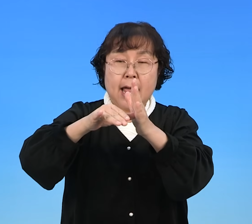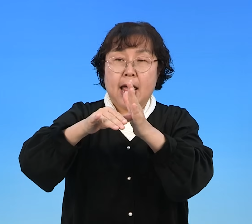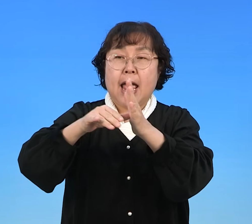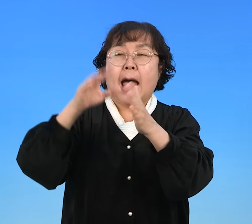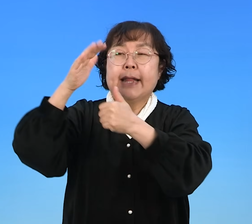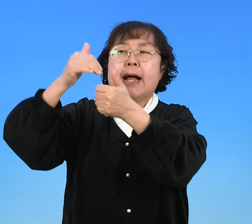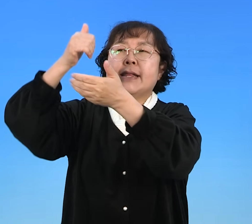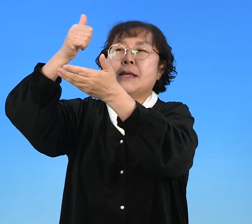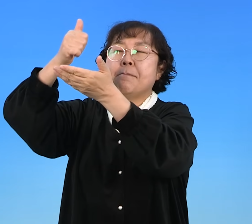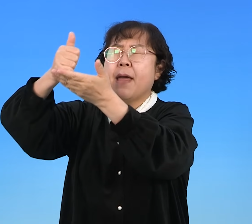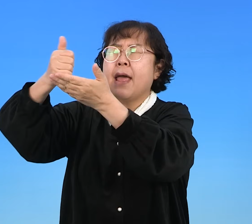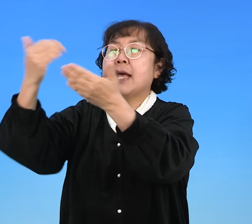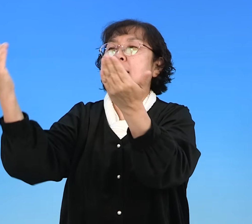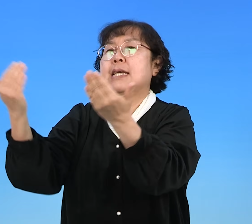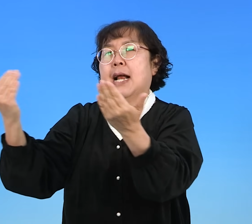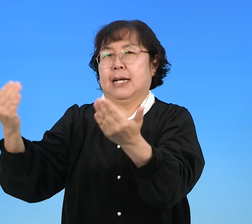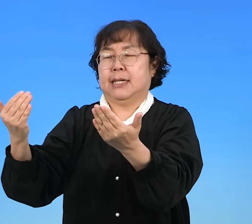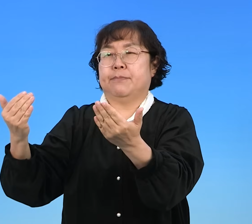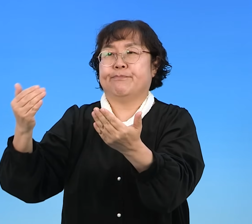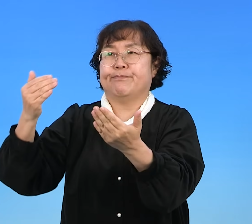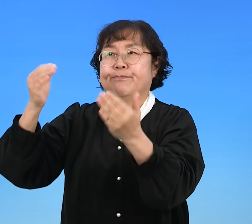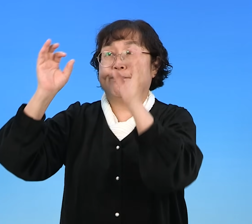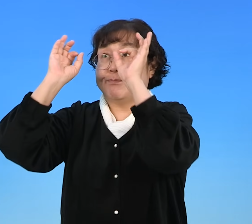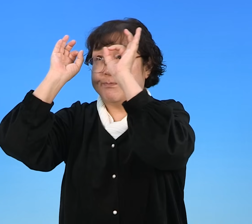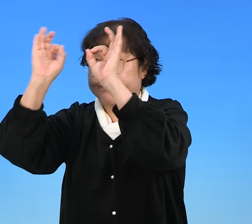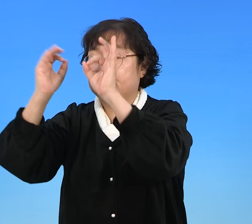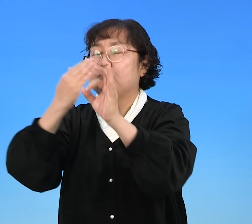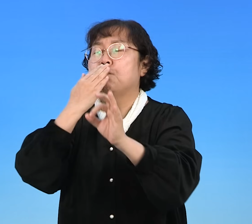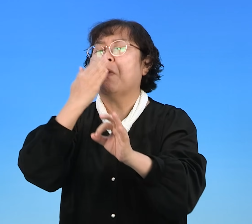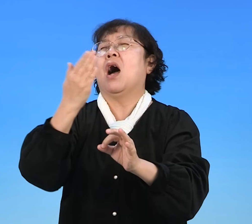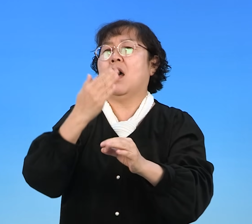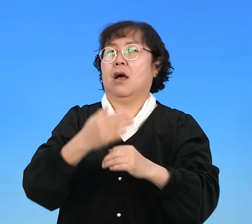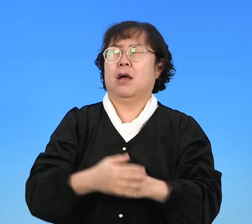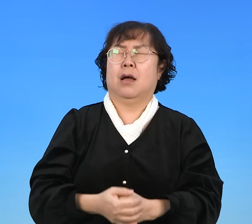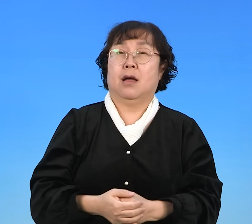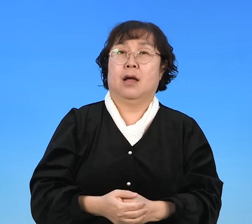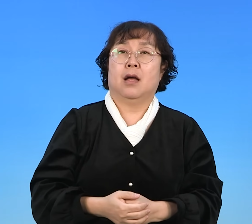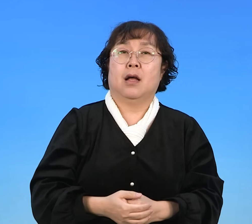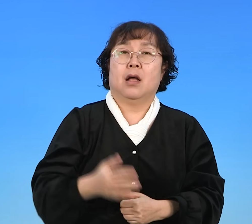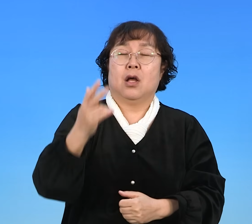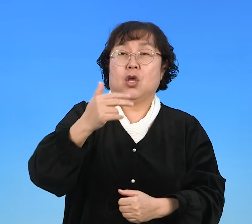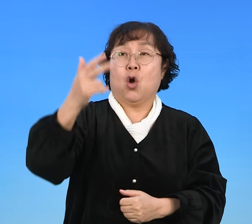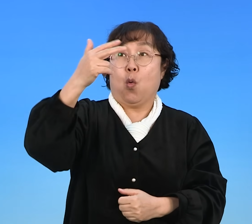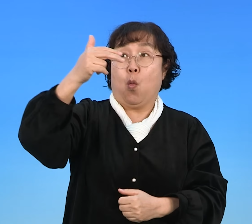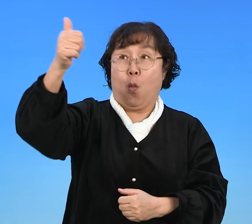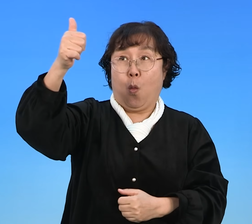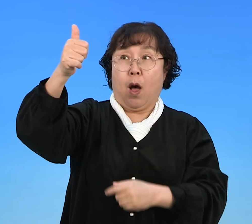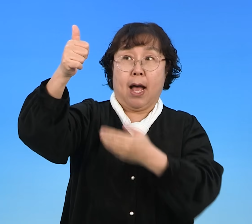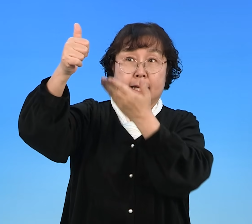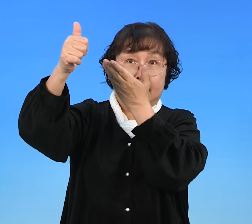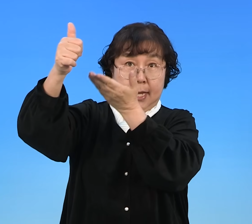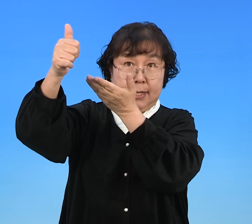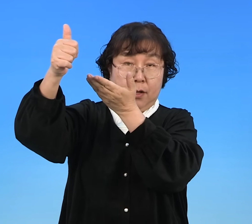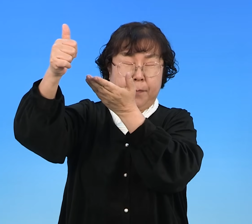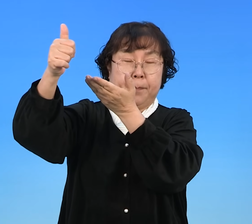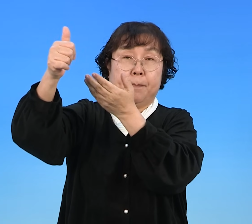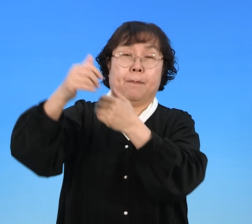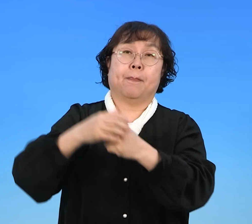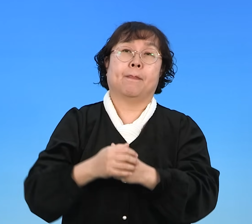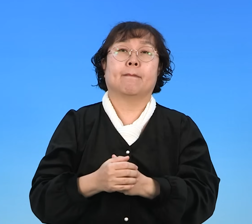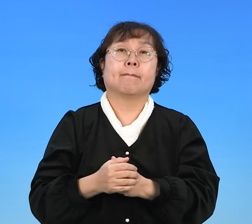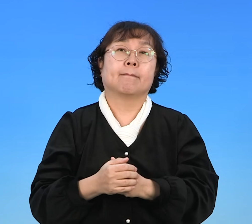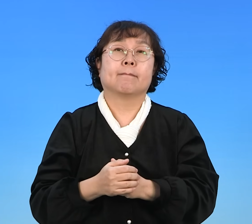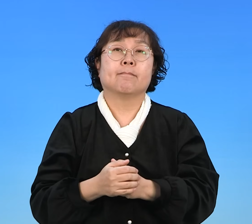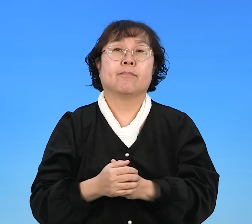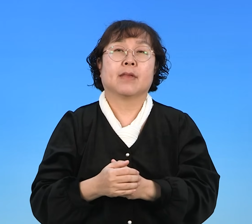하나님의 일하심이 보이기 시작합니다. 2절과 3절입니다. 여호와께서, 주어가 지금 맨 앞에 여호와께서로